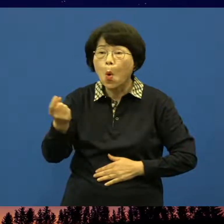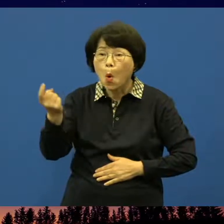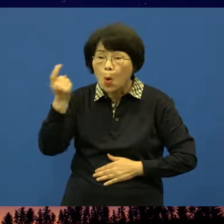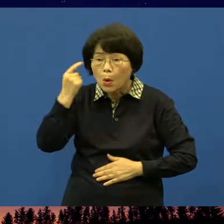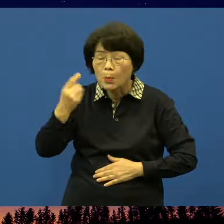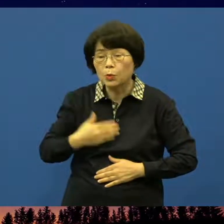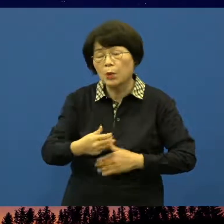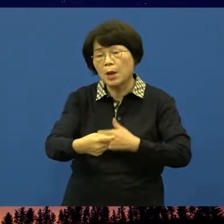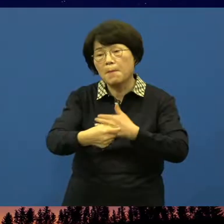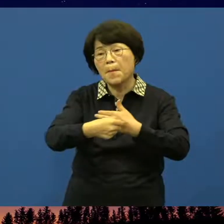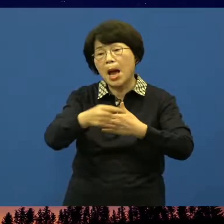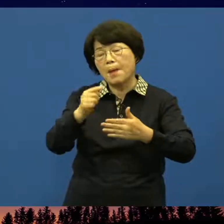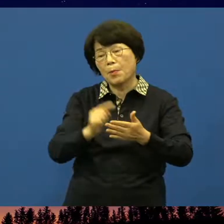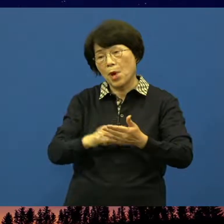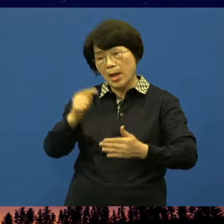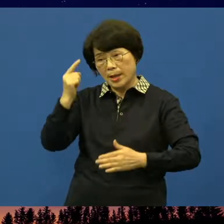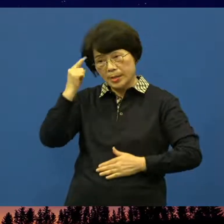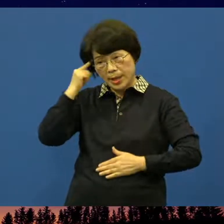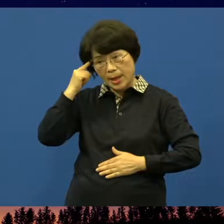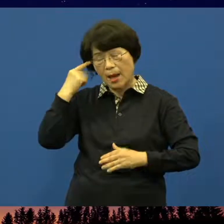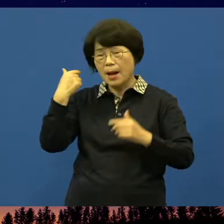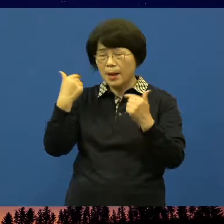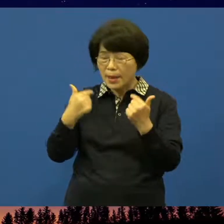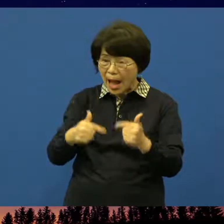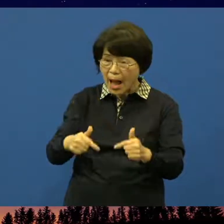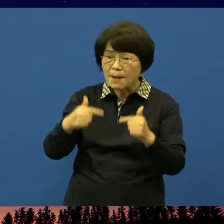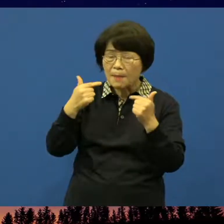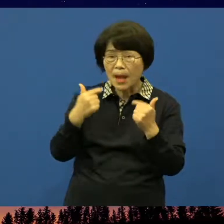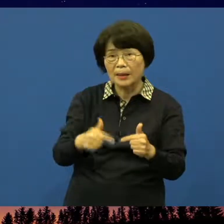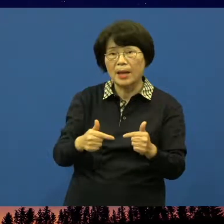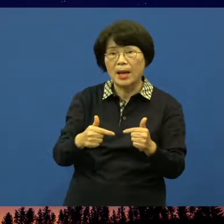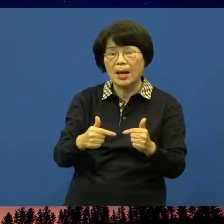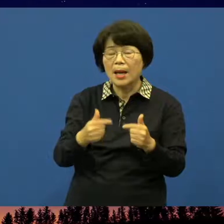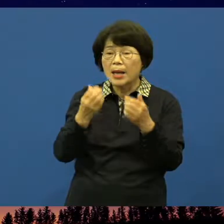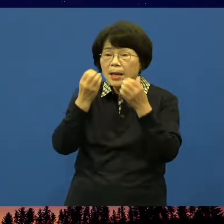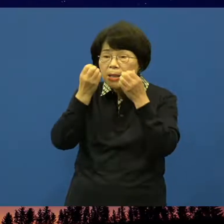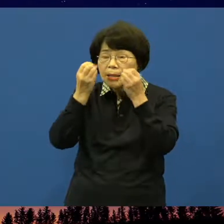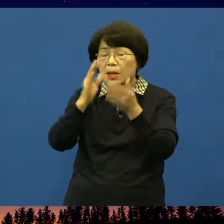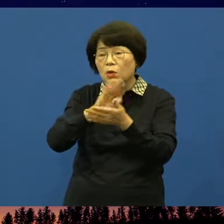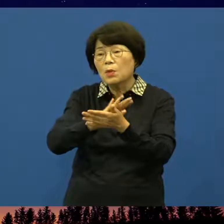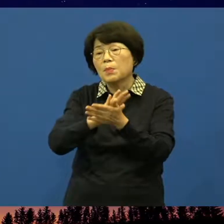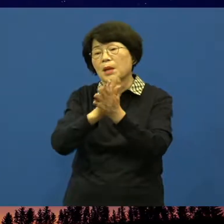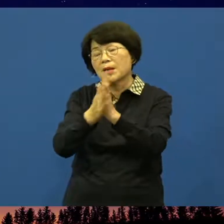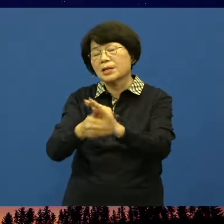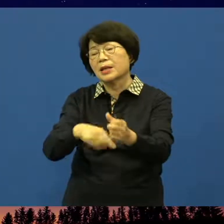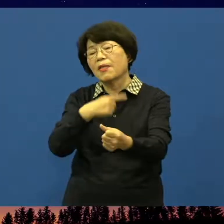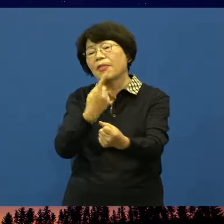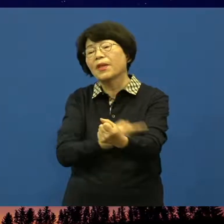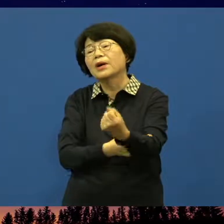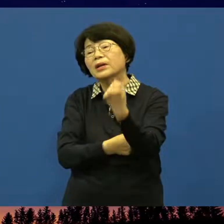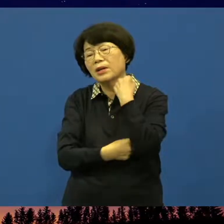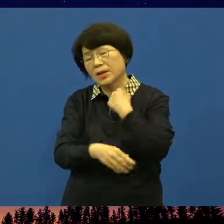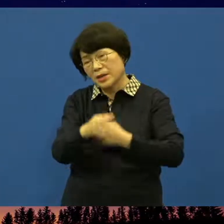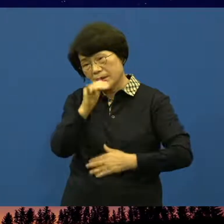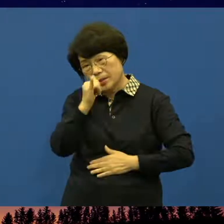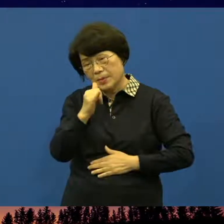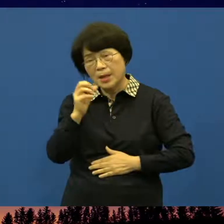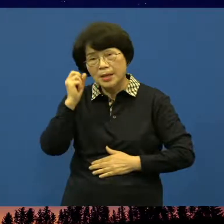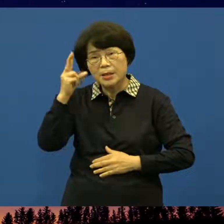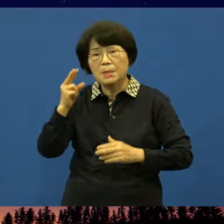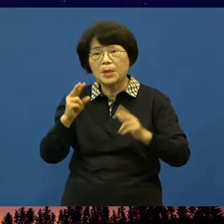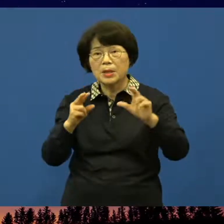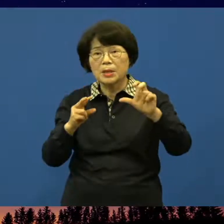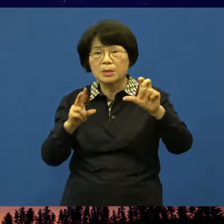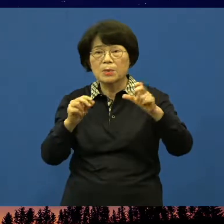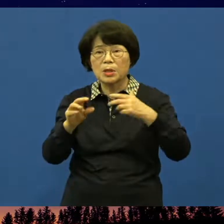우리의 마음과 생각을 날마다 새롭게 하시는 능력이 있는 것입니다. 잠언 25장 28절